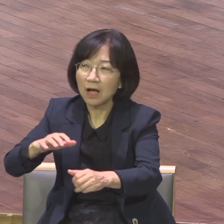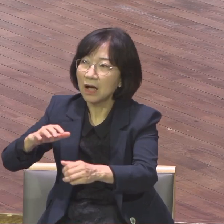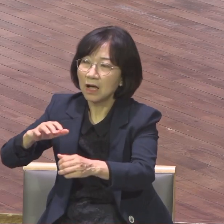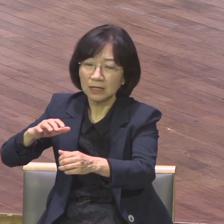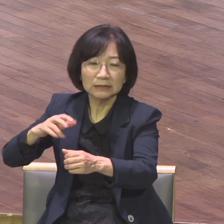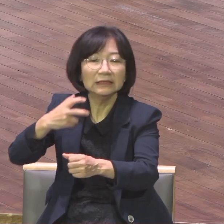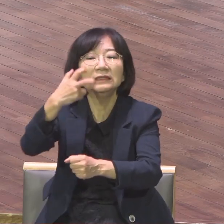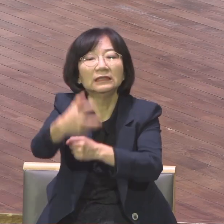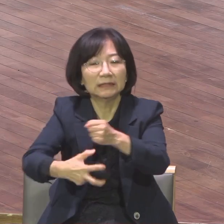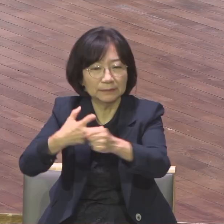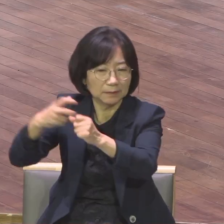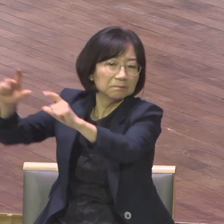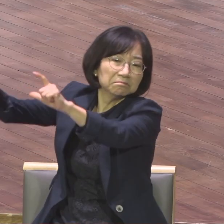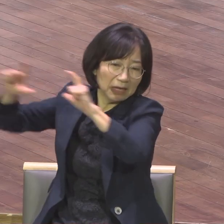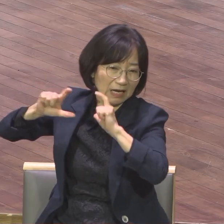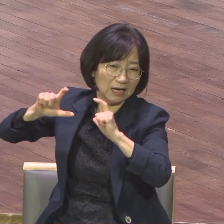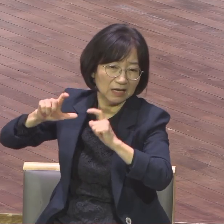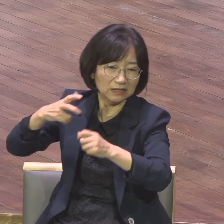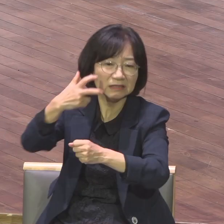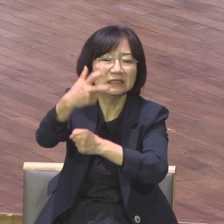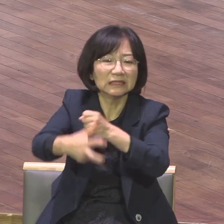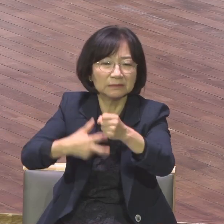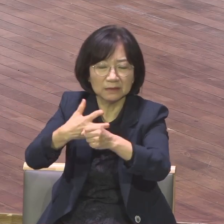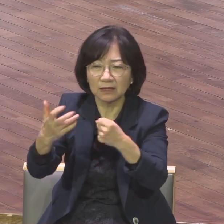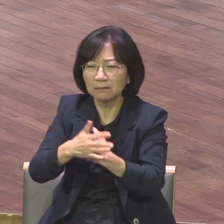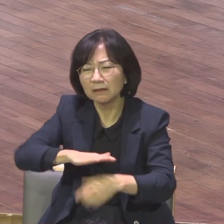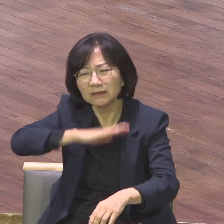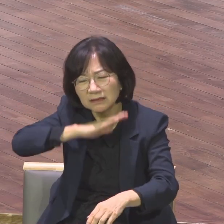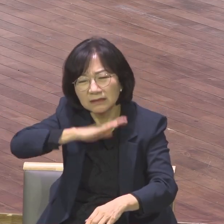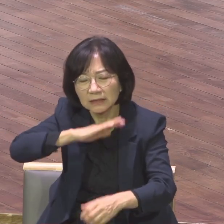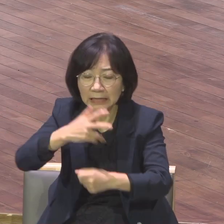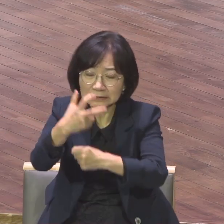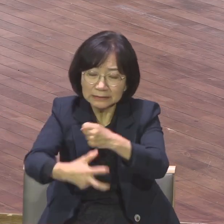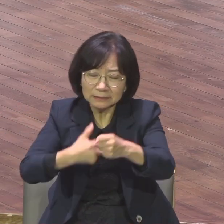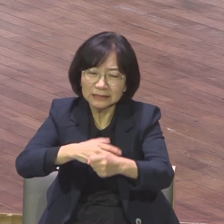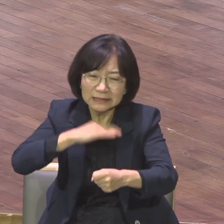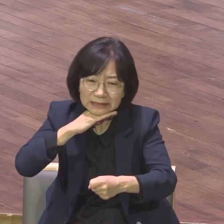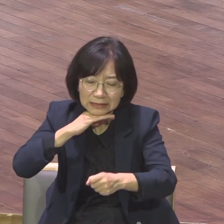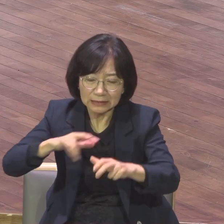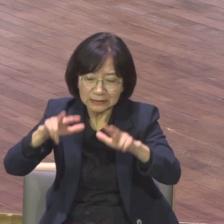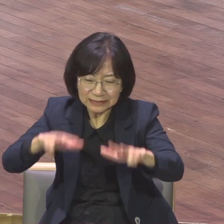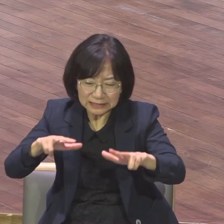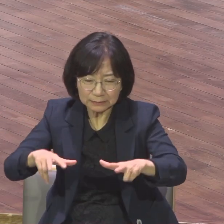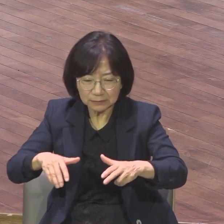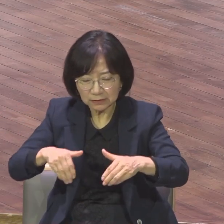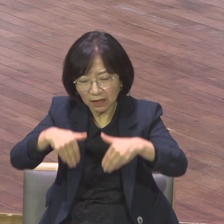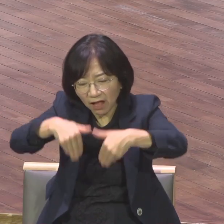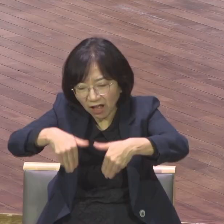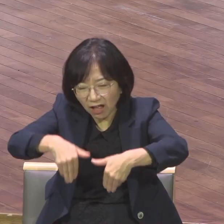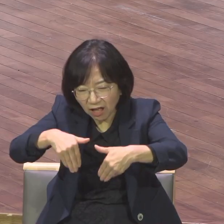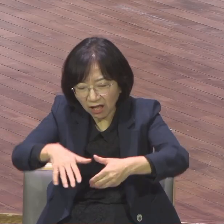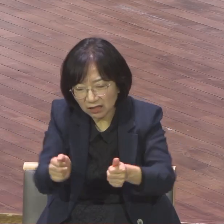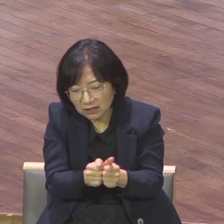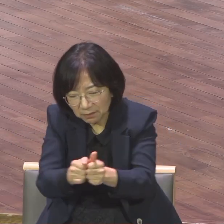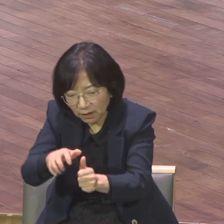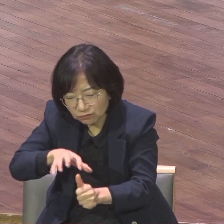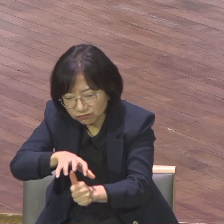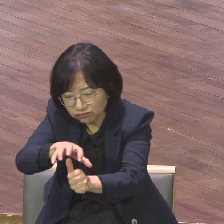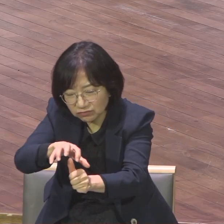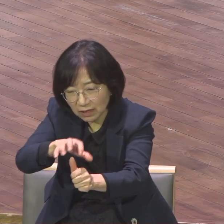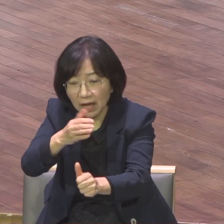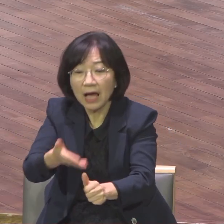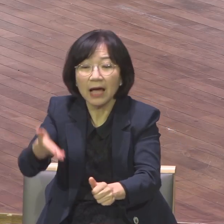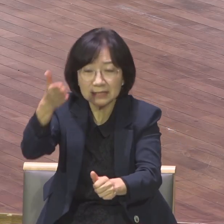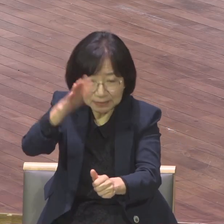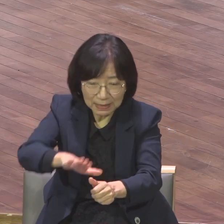기다리라. 그리고 지금은 하나님께 징계를 내리셔서 포로 생활을 하고 있지만은 그것이 하나님의